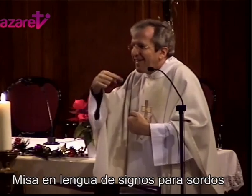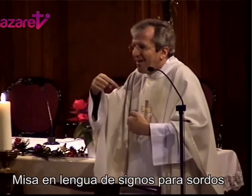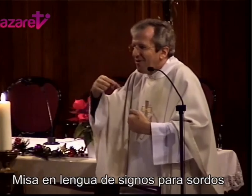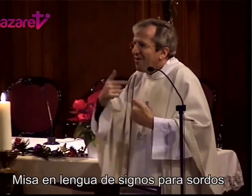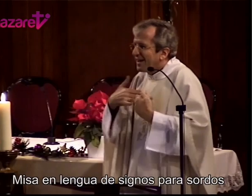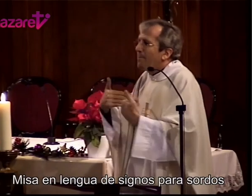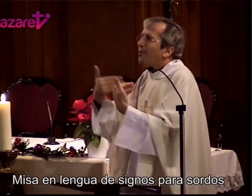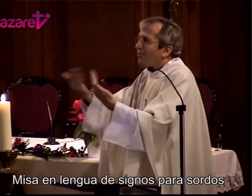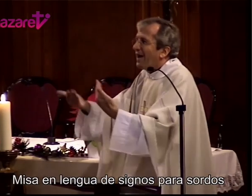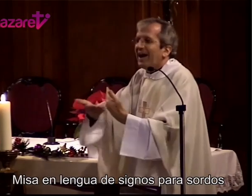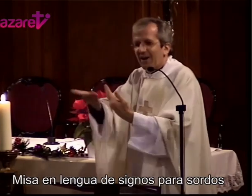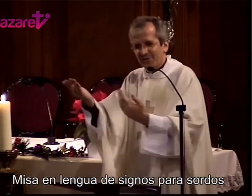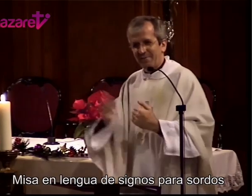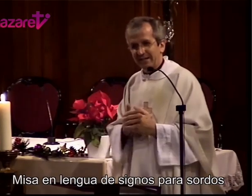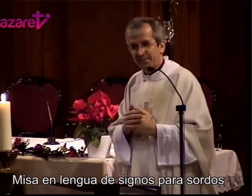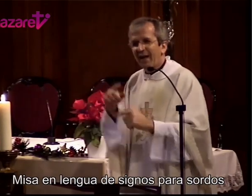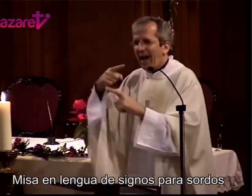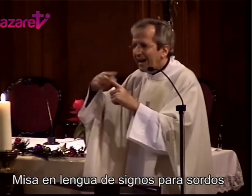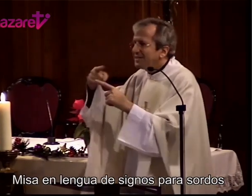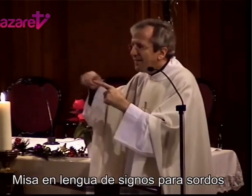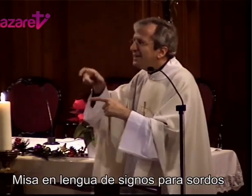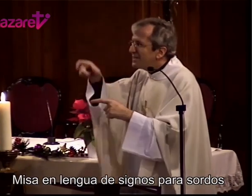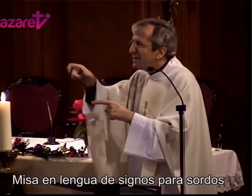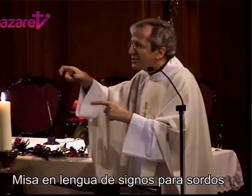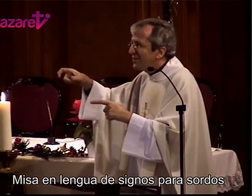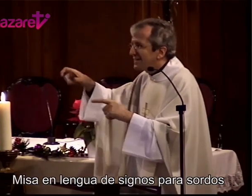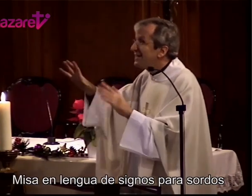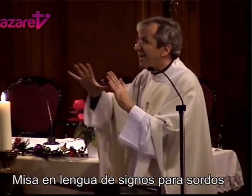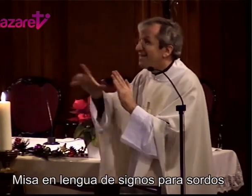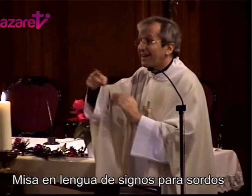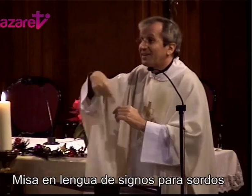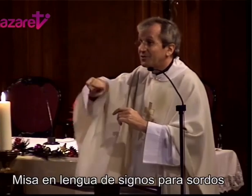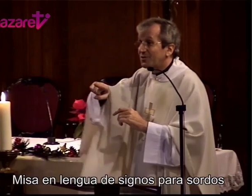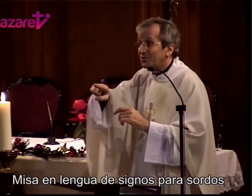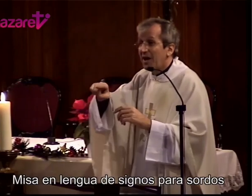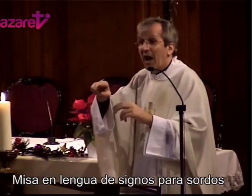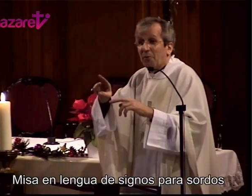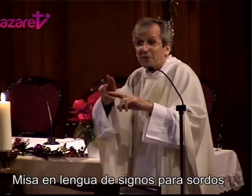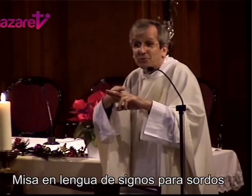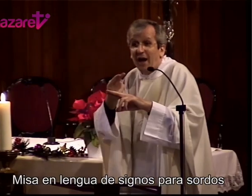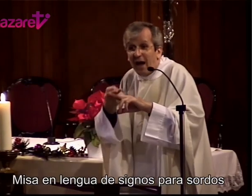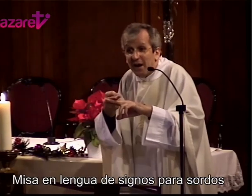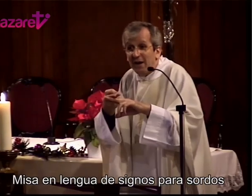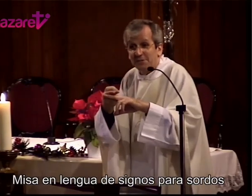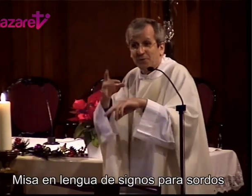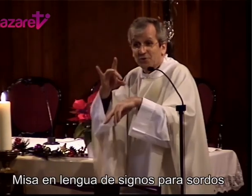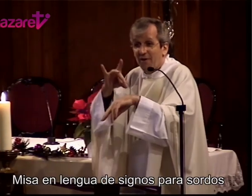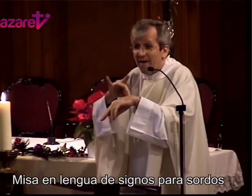tengo que puedo dar a los demás. A las diferentes personas que hay cerca de nosotros, a lo mejor tenemos al esposo